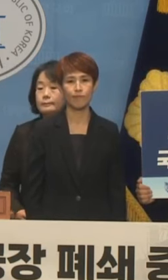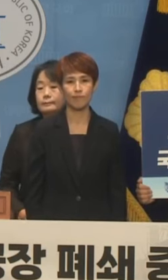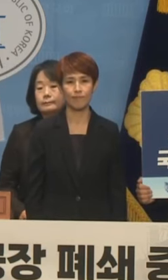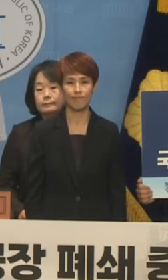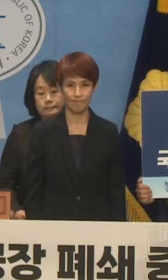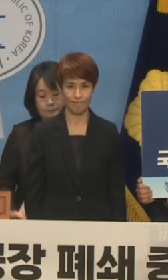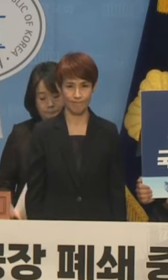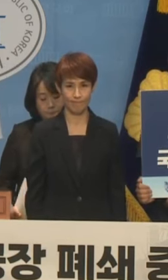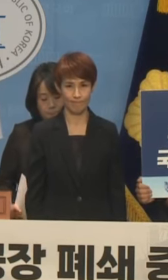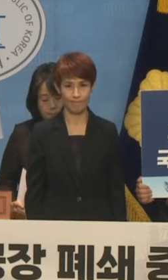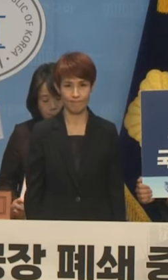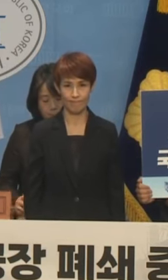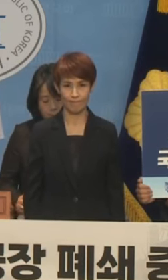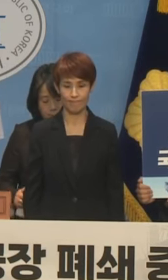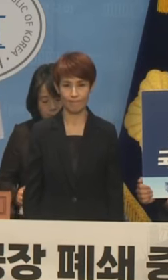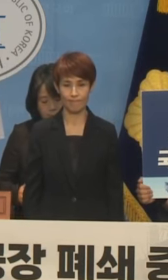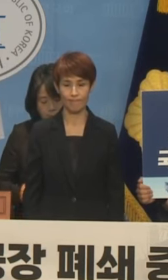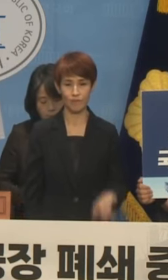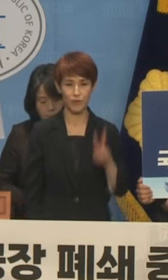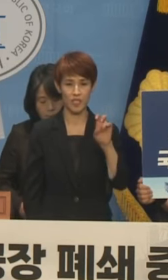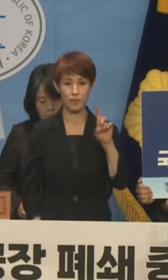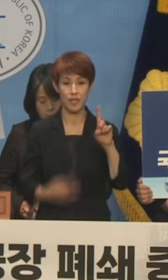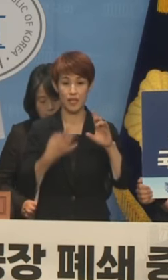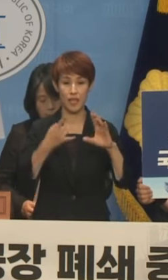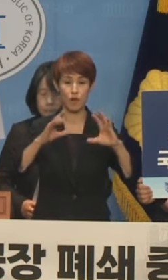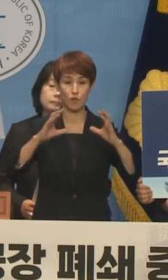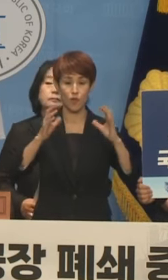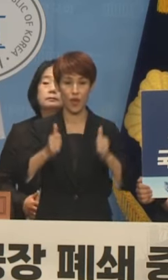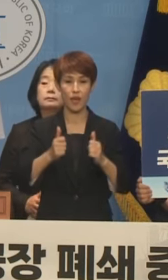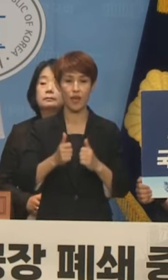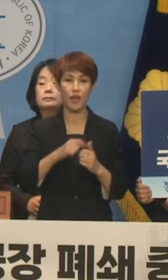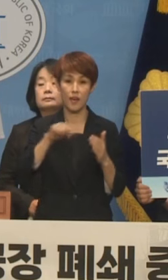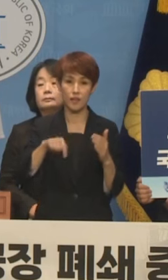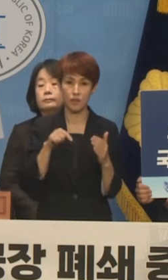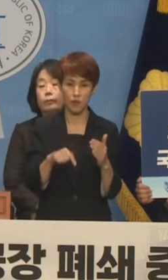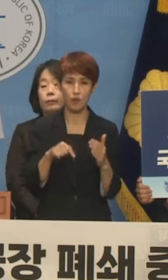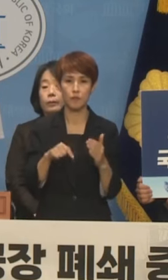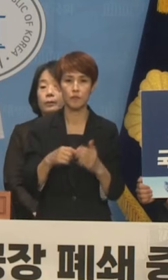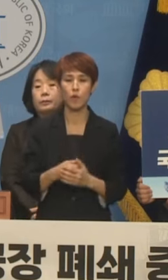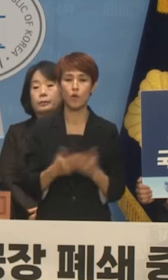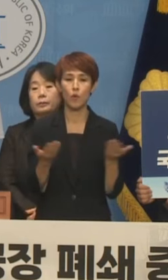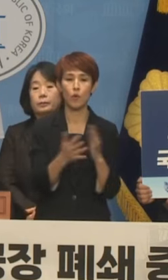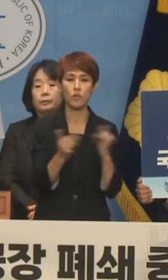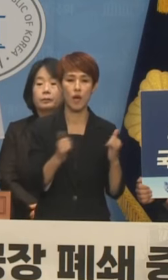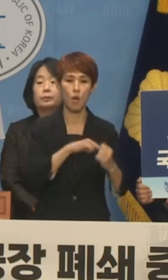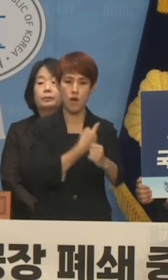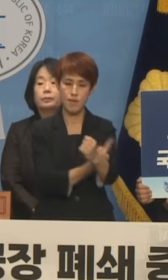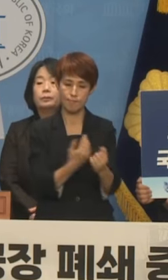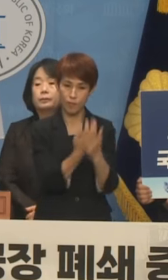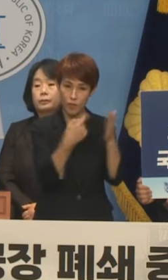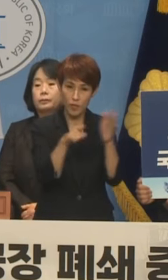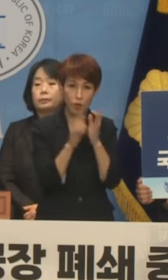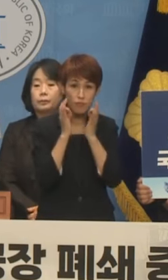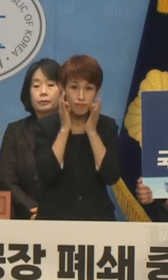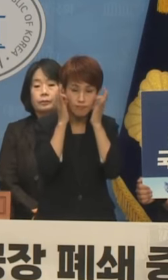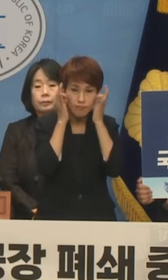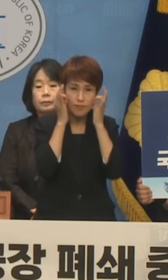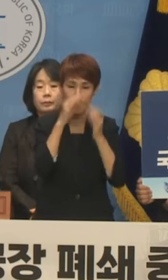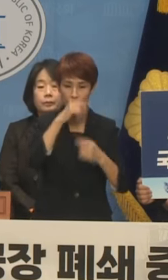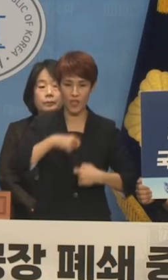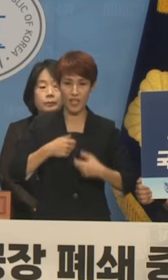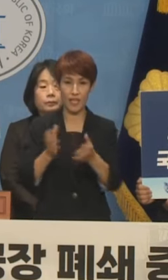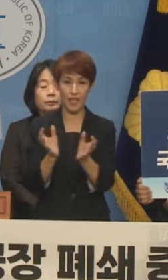네, 이어서 21대 국회에서 외투기업 규제와 노동자들의 권리 신장을 위해서 노력해 주신 정의당 양경규